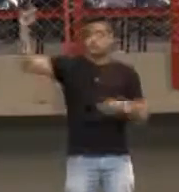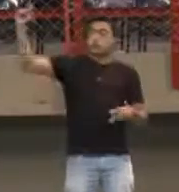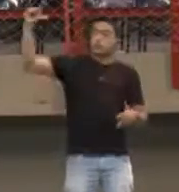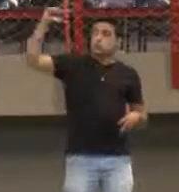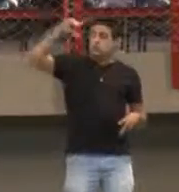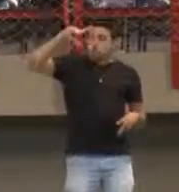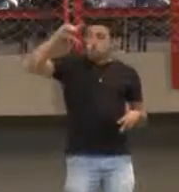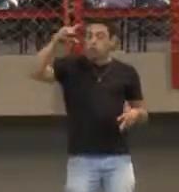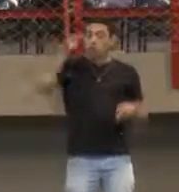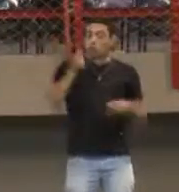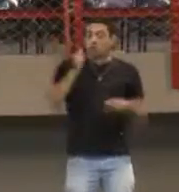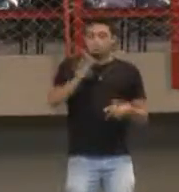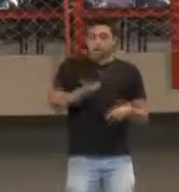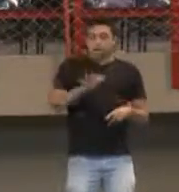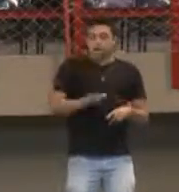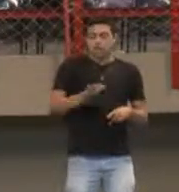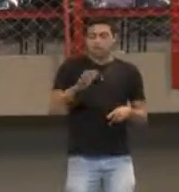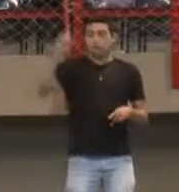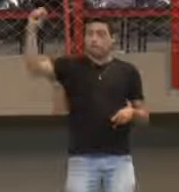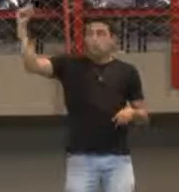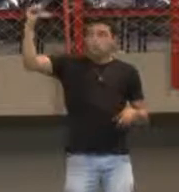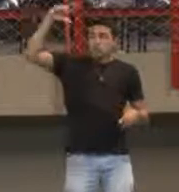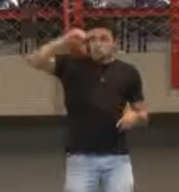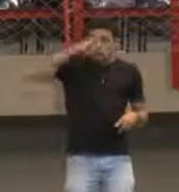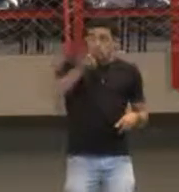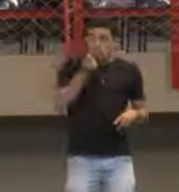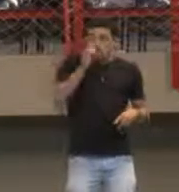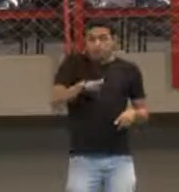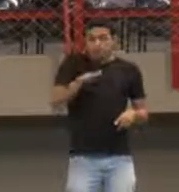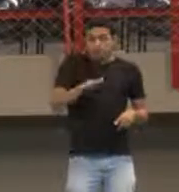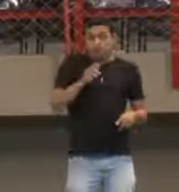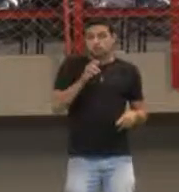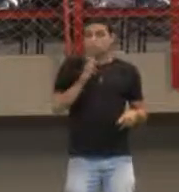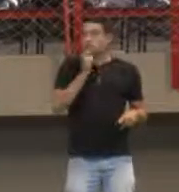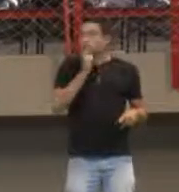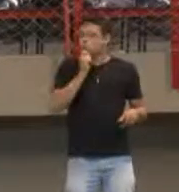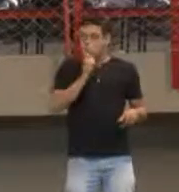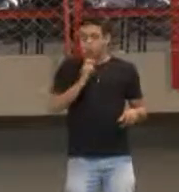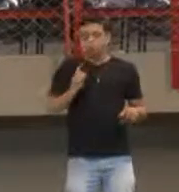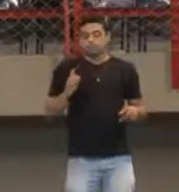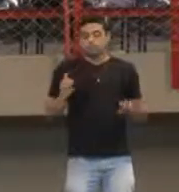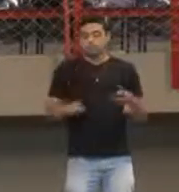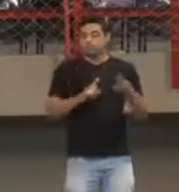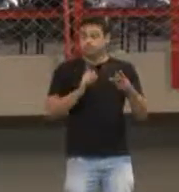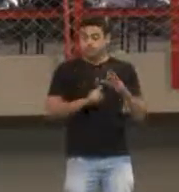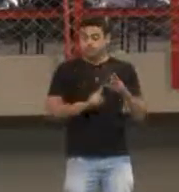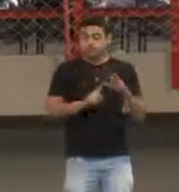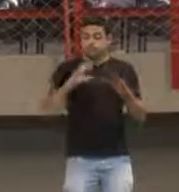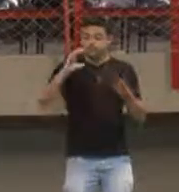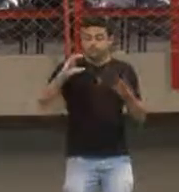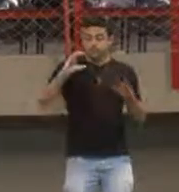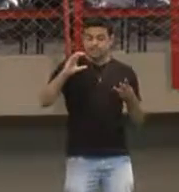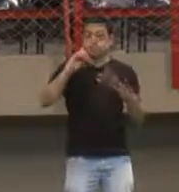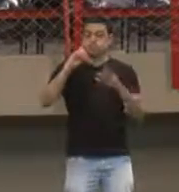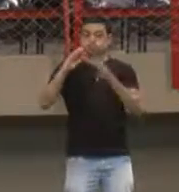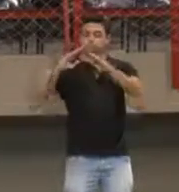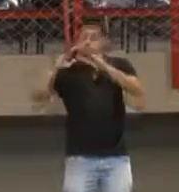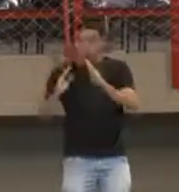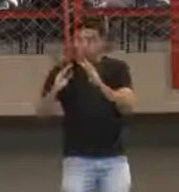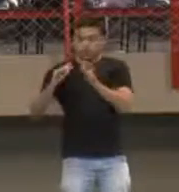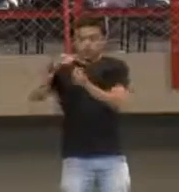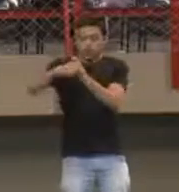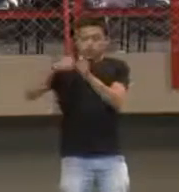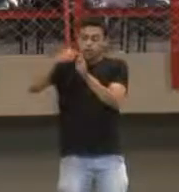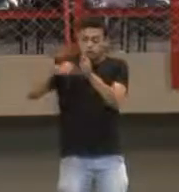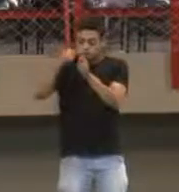seu baixo custo? Solar, o custo é baixo? Não. Ser nuclear, por